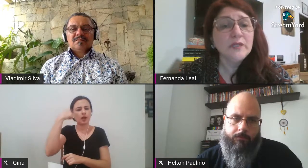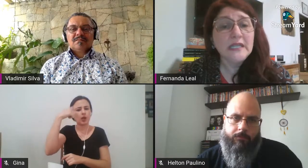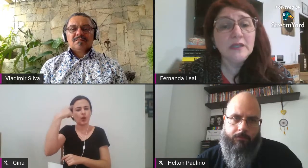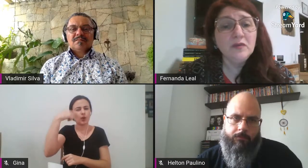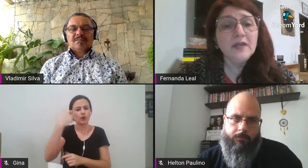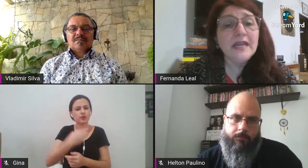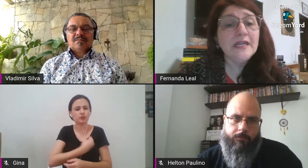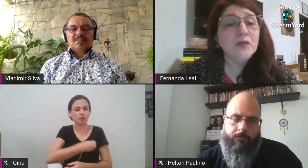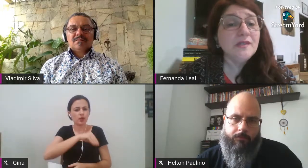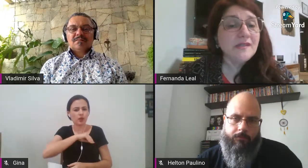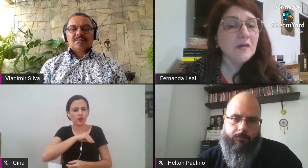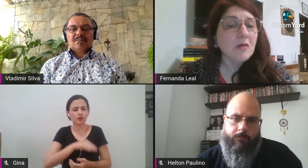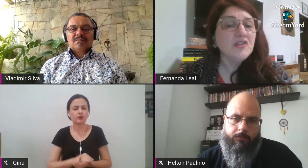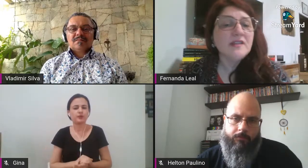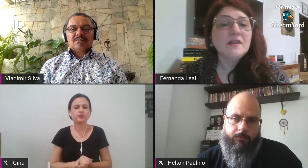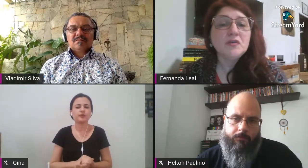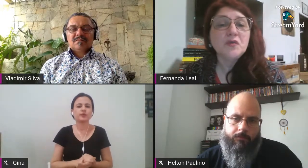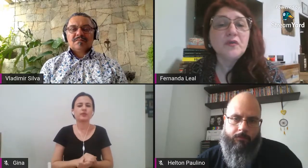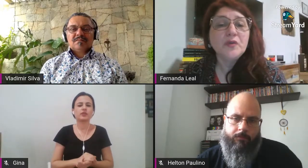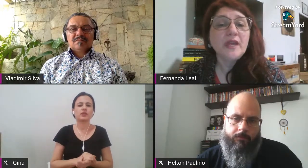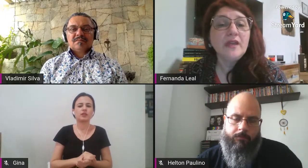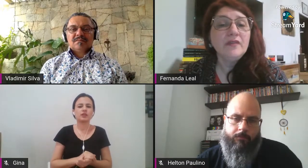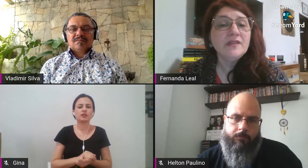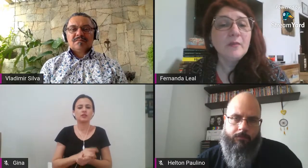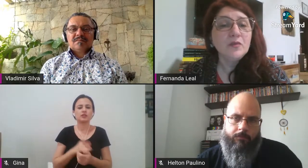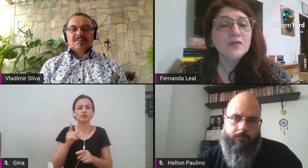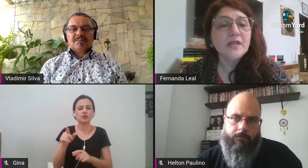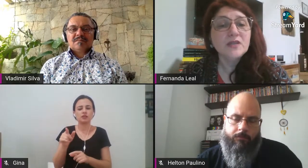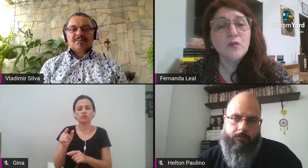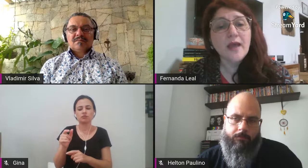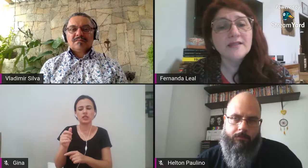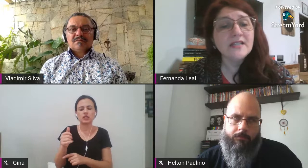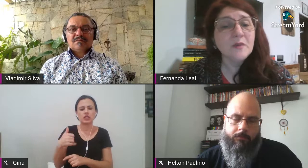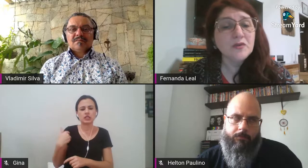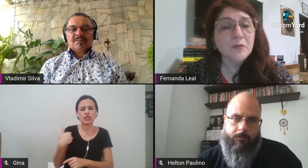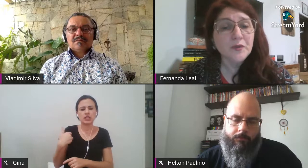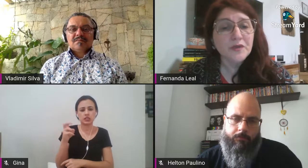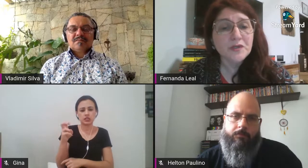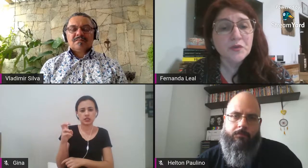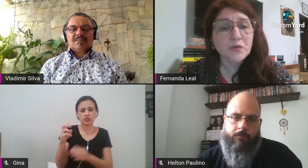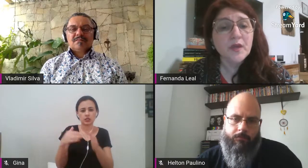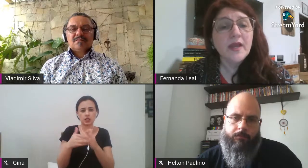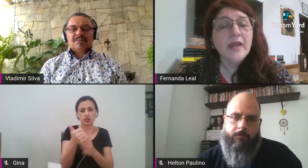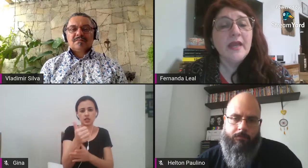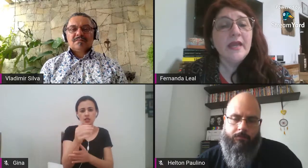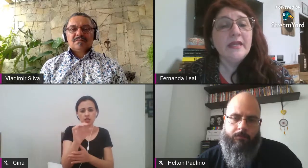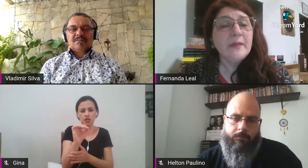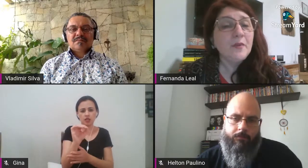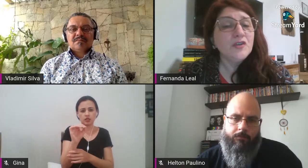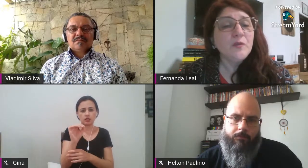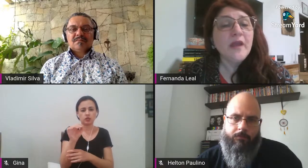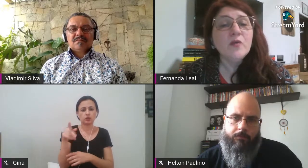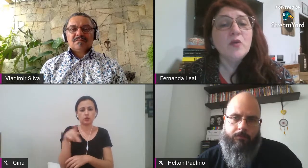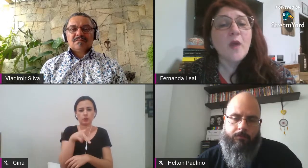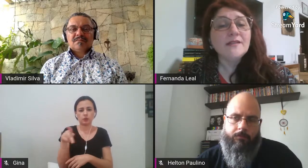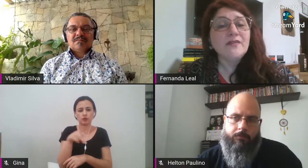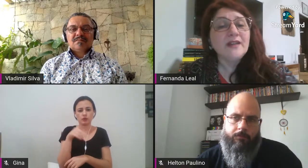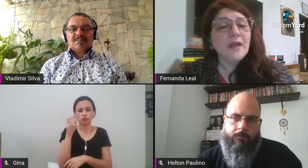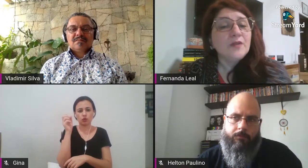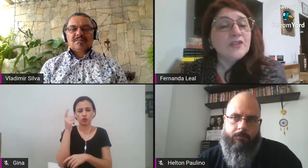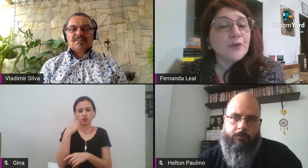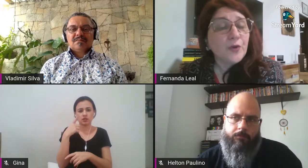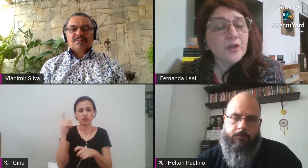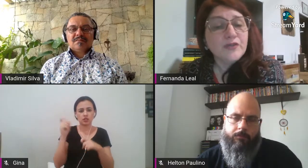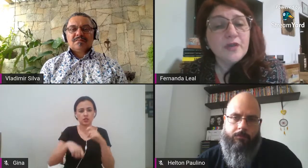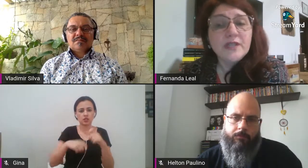músico londrino que dos 5 aos 10 anos sofreu terríveis abusos sexuais nas mãos de um professor. E depois de um mergulho quase